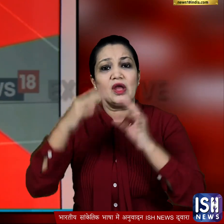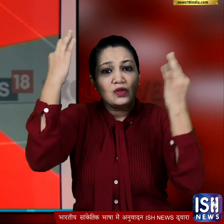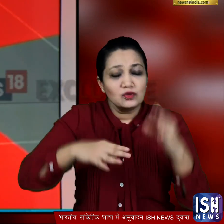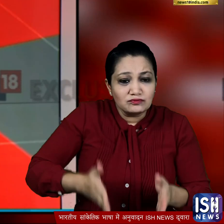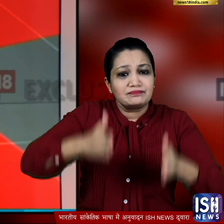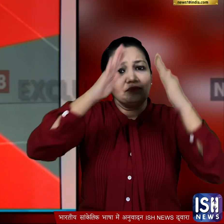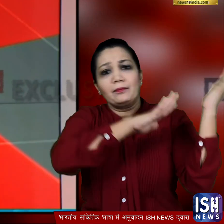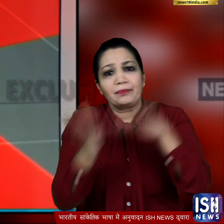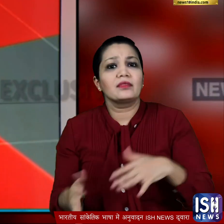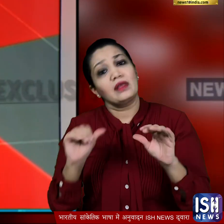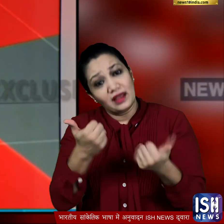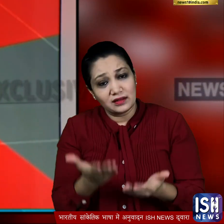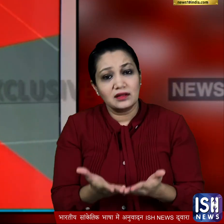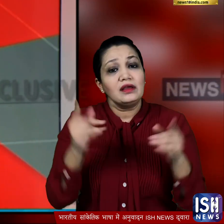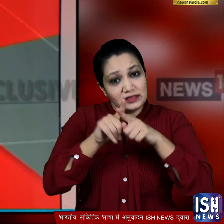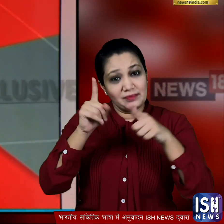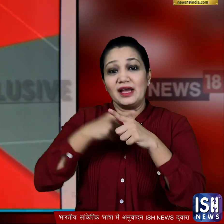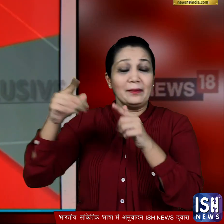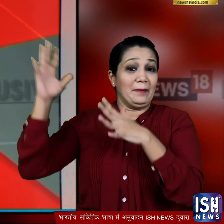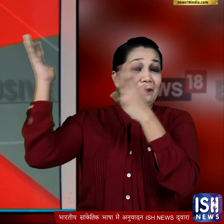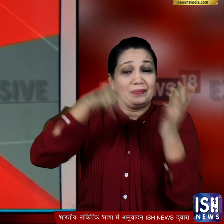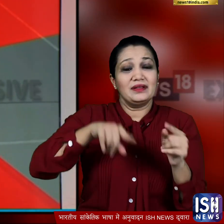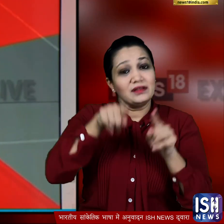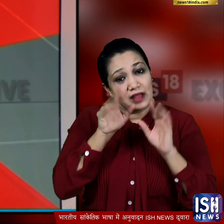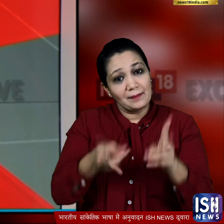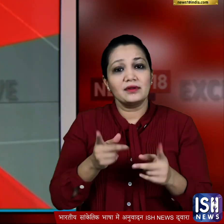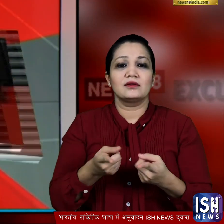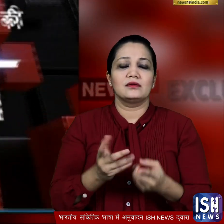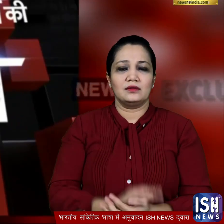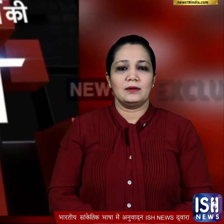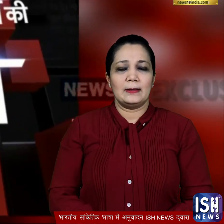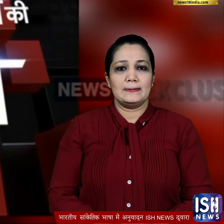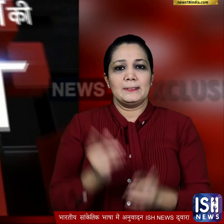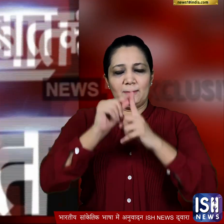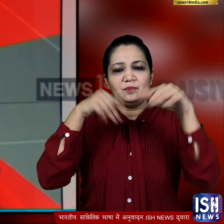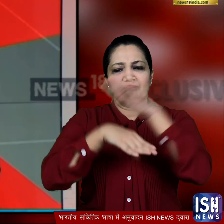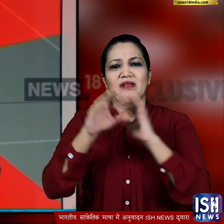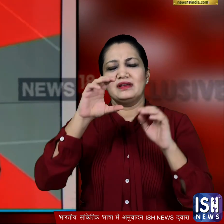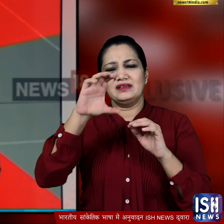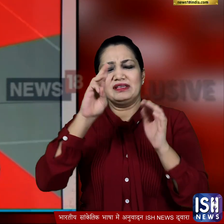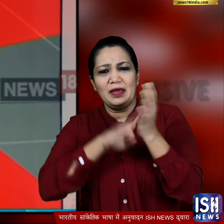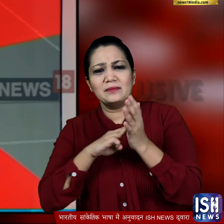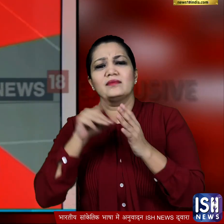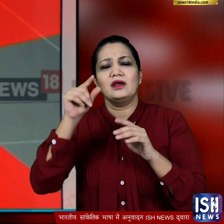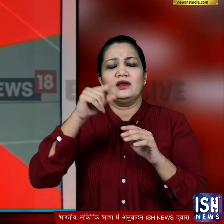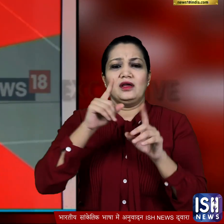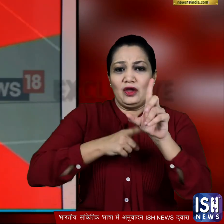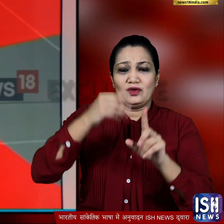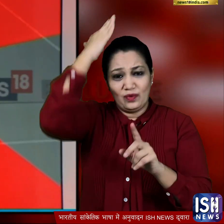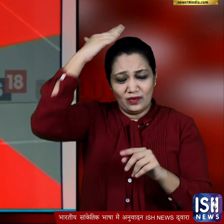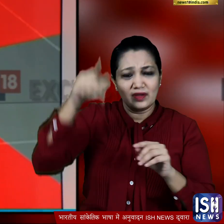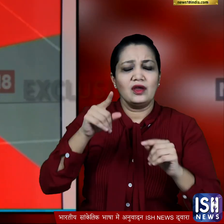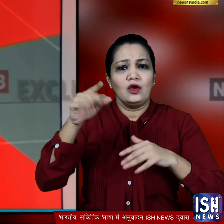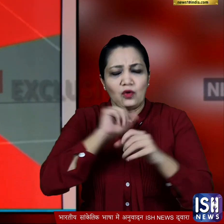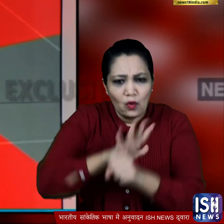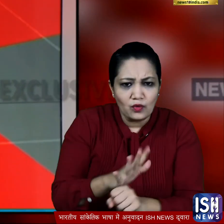से नए बने मकान भी धराशायी हो जाते हैं, जैसा कि जहानाबाद के मखदूमपुर कस्बे में यह हुआ। यूपी के मुख्यमंत्री योगी आदित्यनाथ ने कोरोना